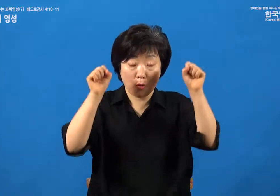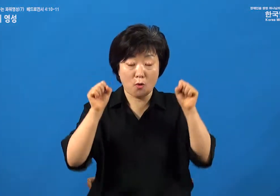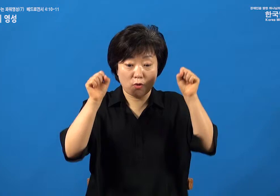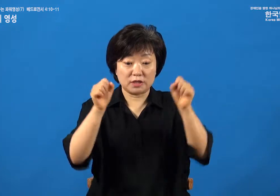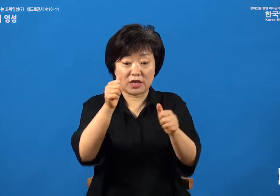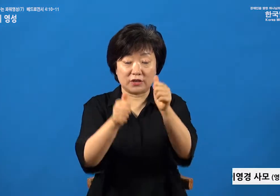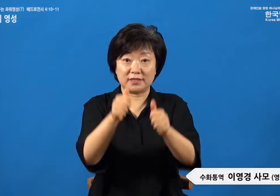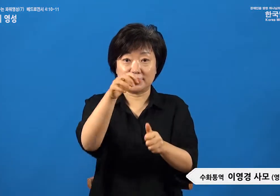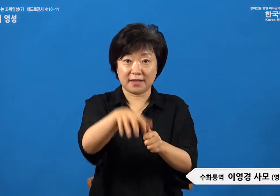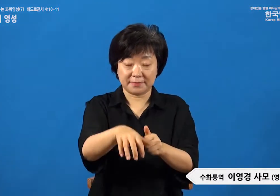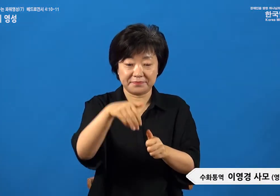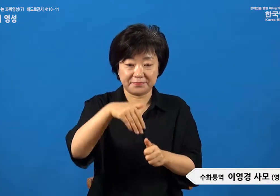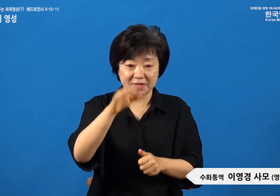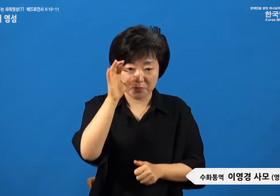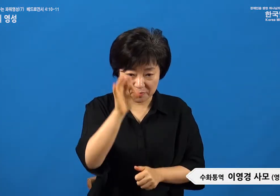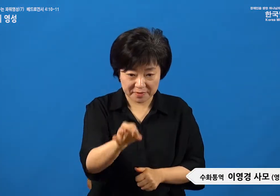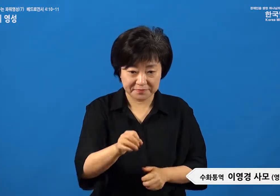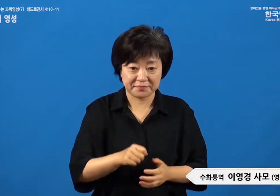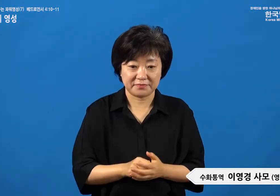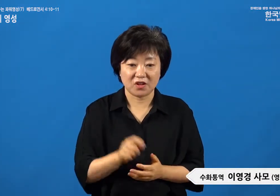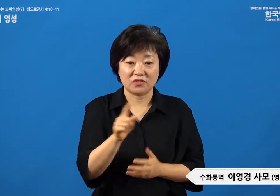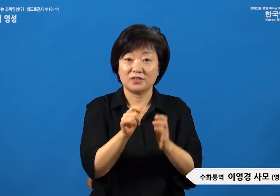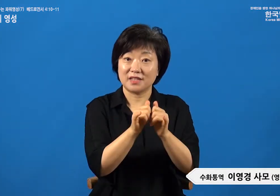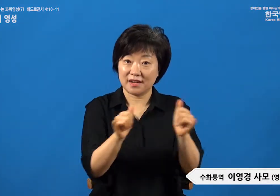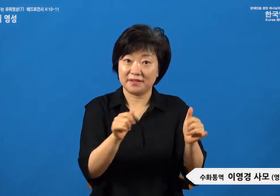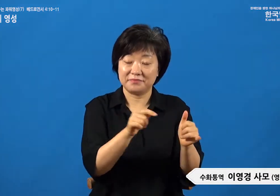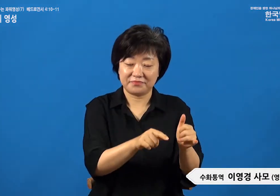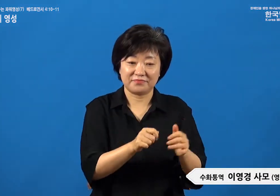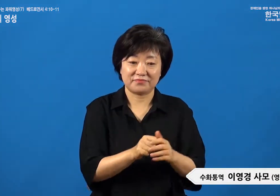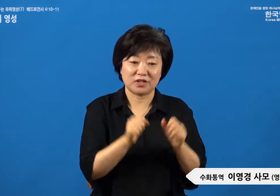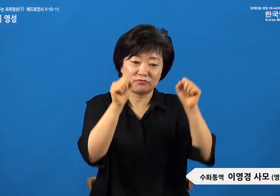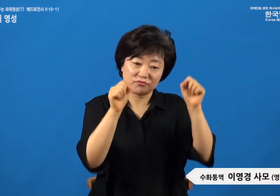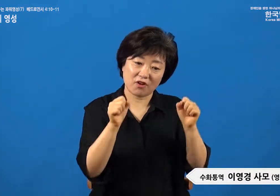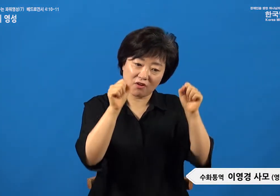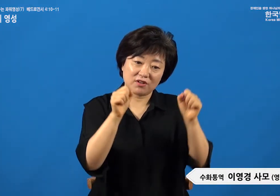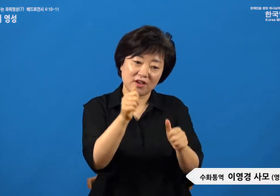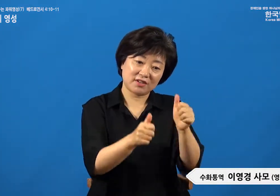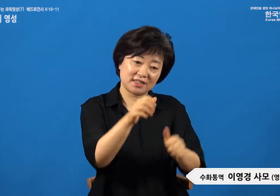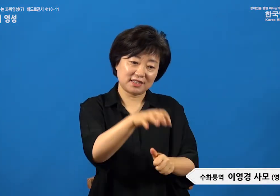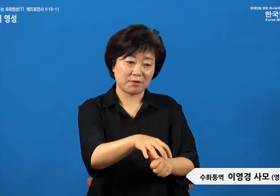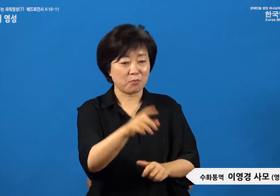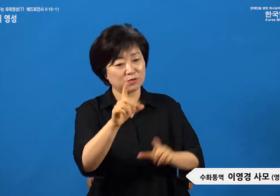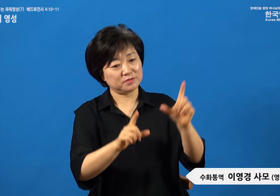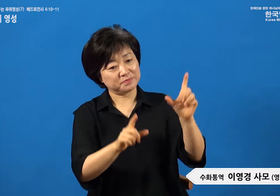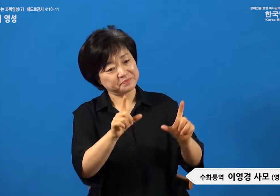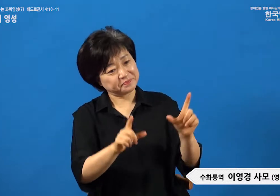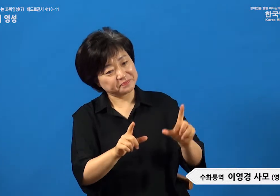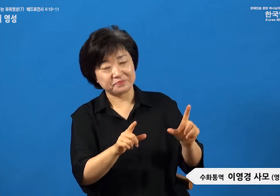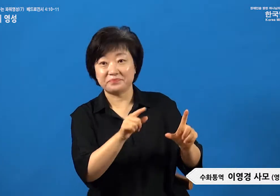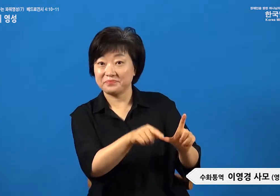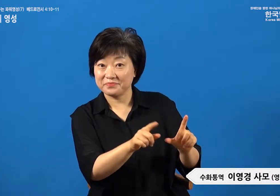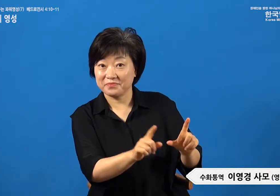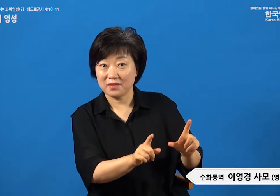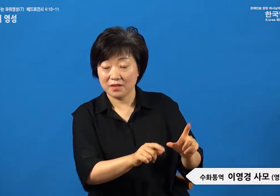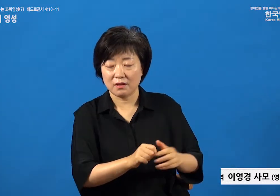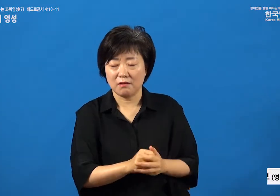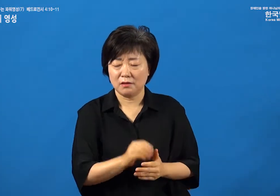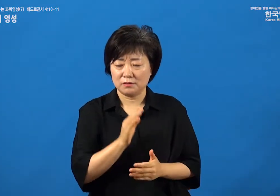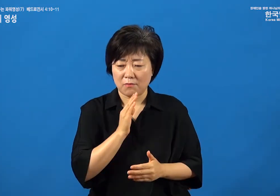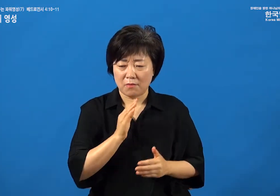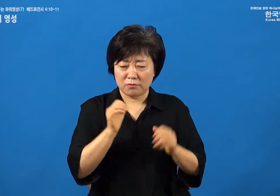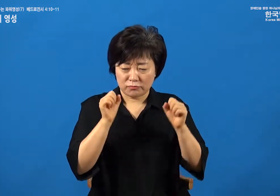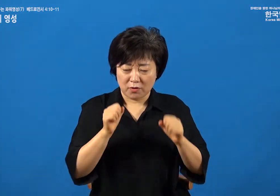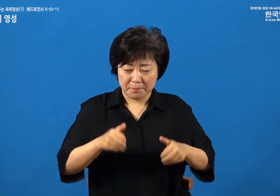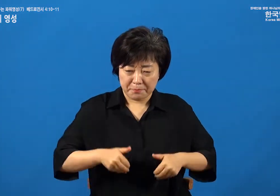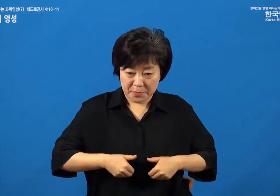운동 경기장에 가보시면 어떤 분은 이 운동 경기장의 모습을 이렇게 표현합니다. 정말